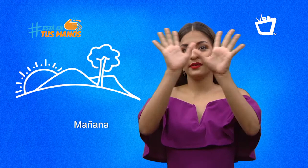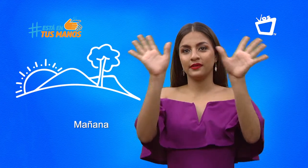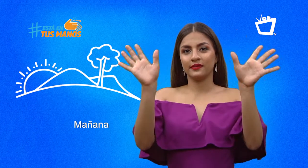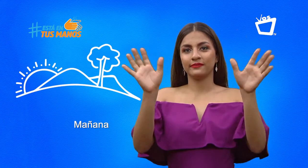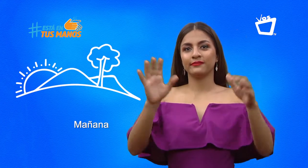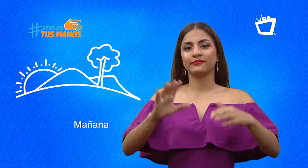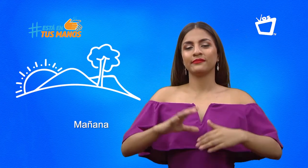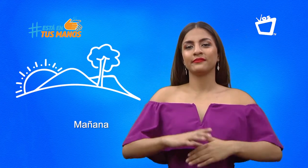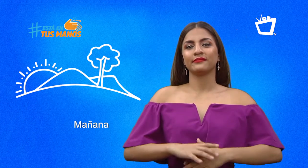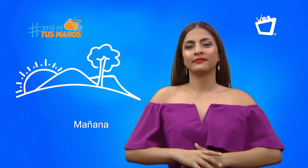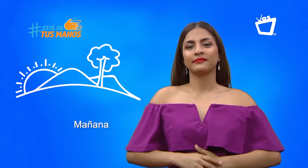mañana